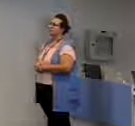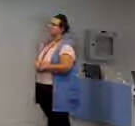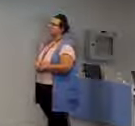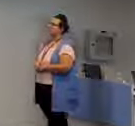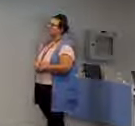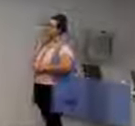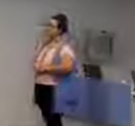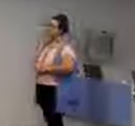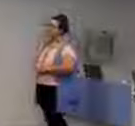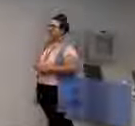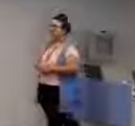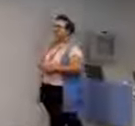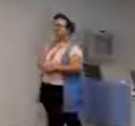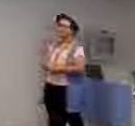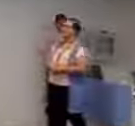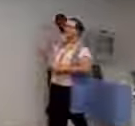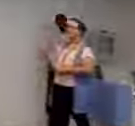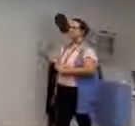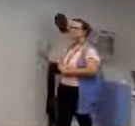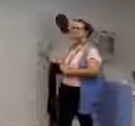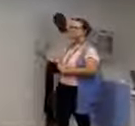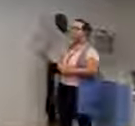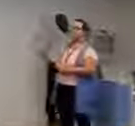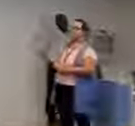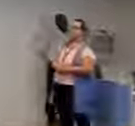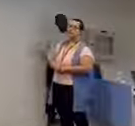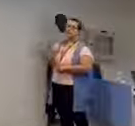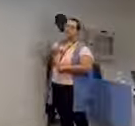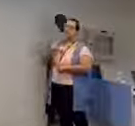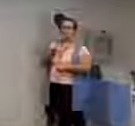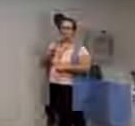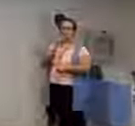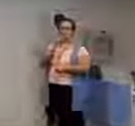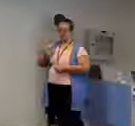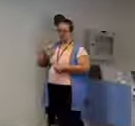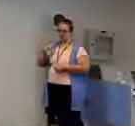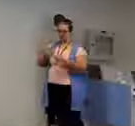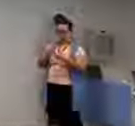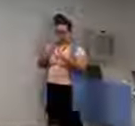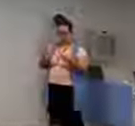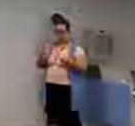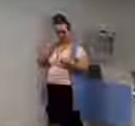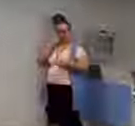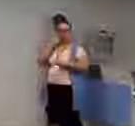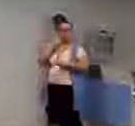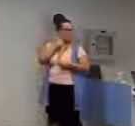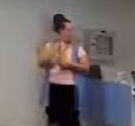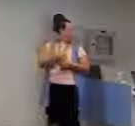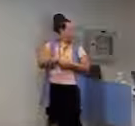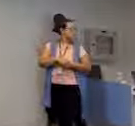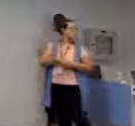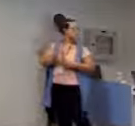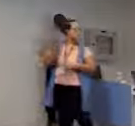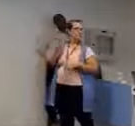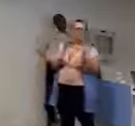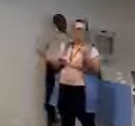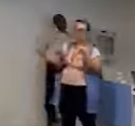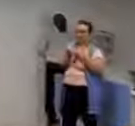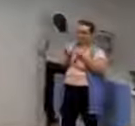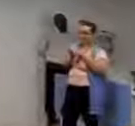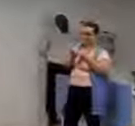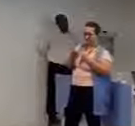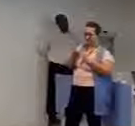Bom, então pessoal, uma outra realidade para vocês. Quando uma ferramentaria ia